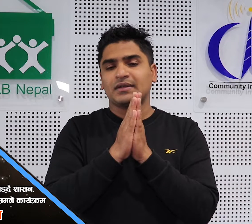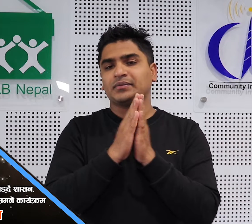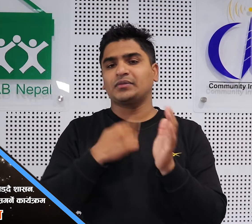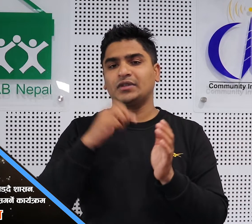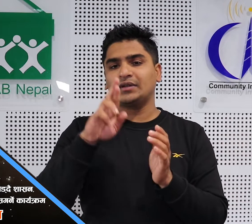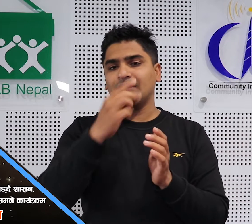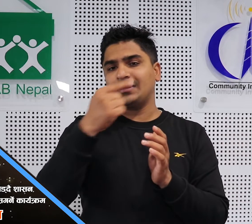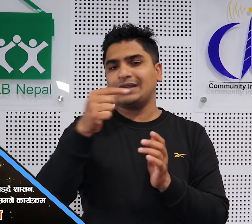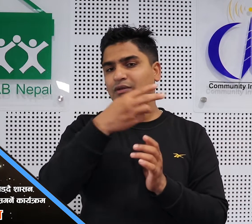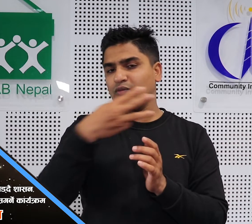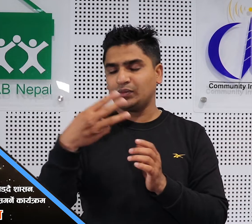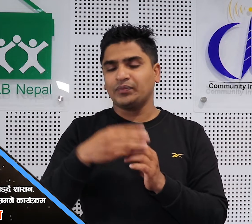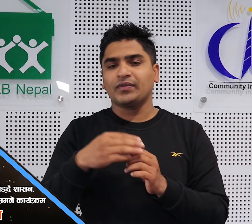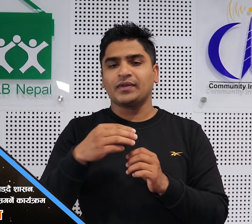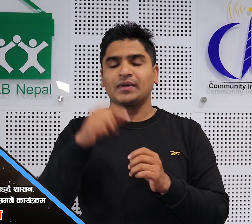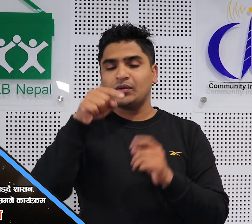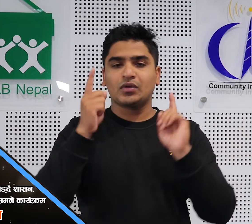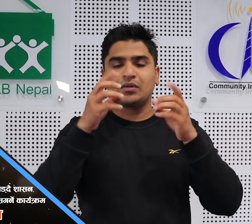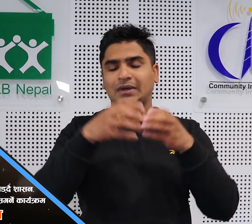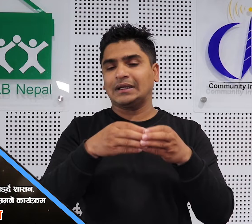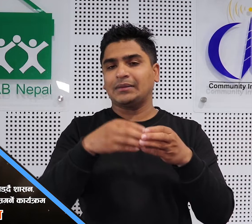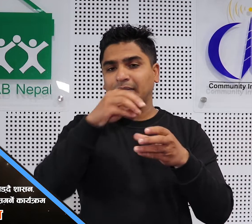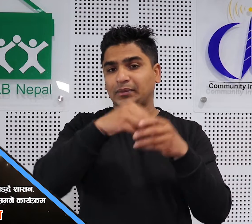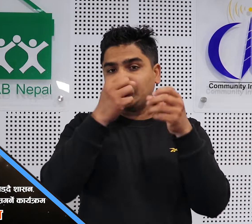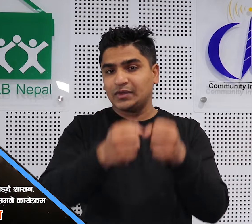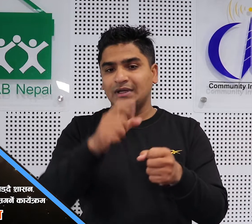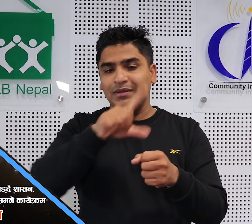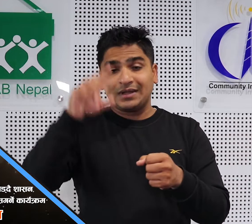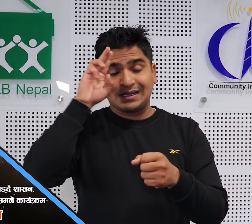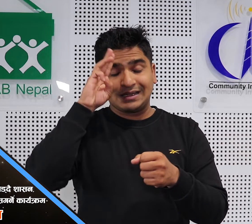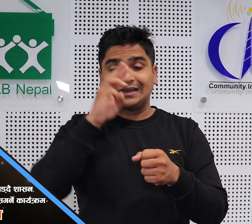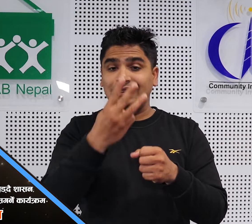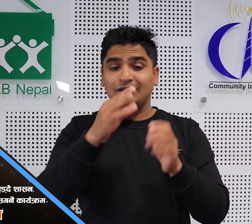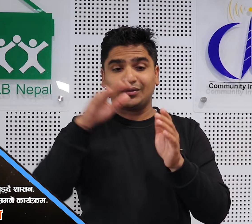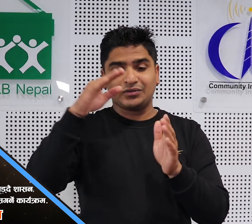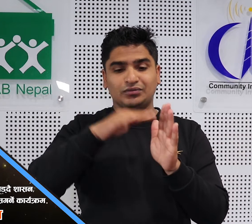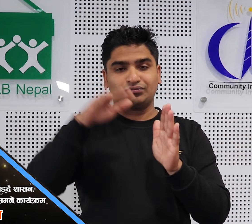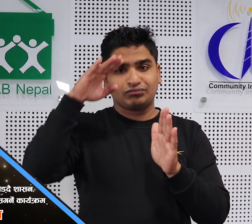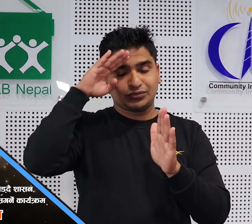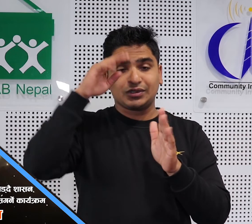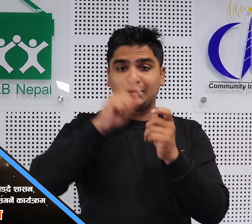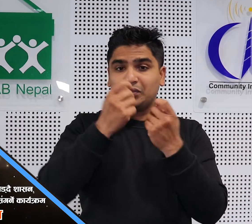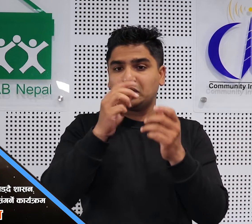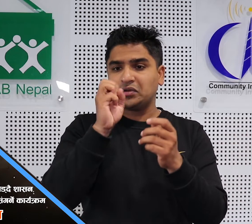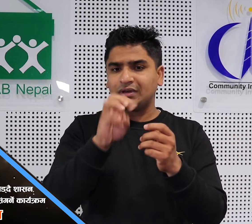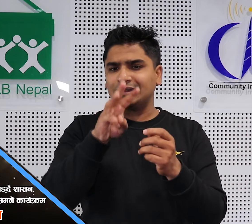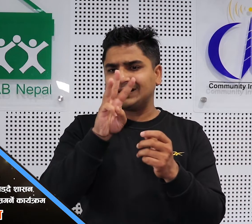महतो, मिथिला नगरपालिका। नेपालमा तीन तहको सरकार बन्यो, तर तीनै तहको सरकार बीच तालमेल मिलेको छैन।